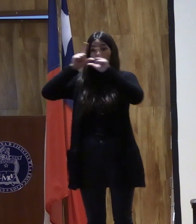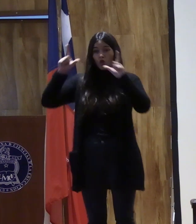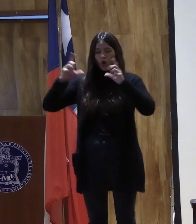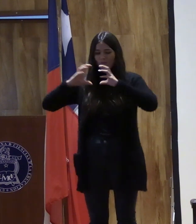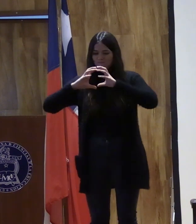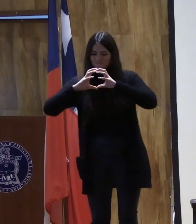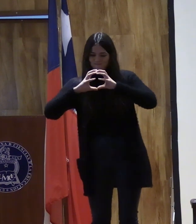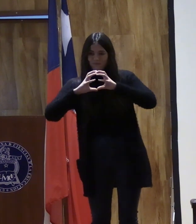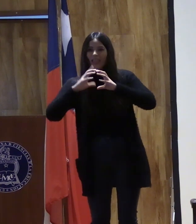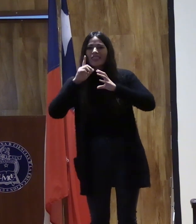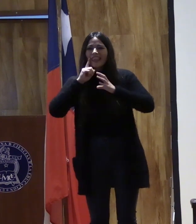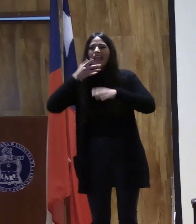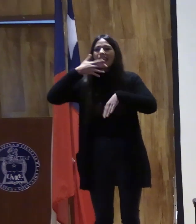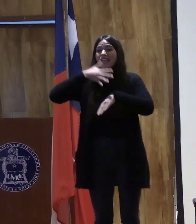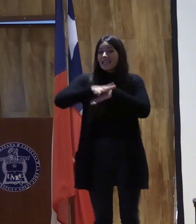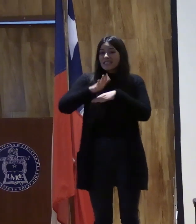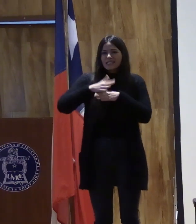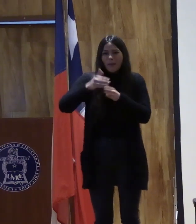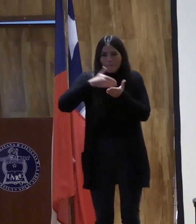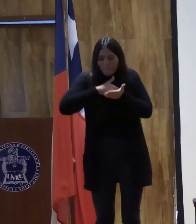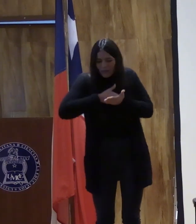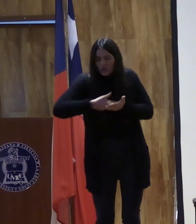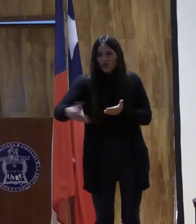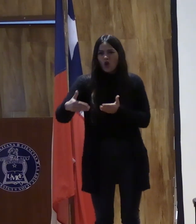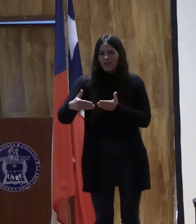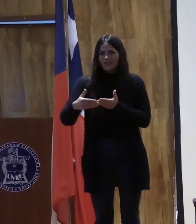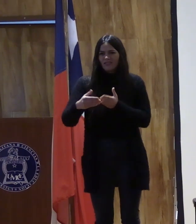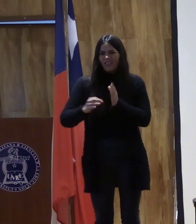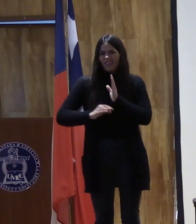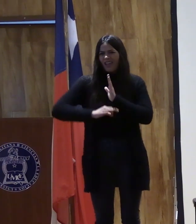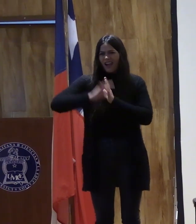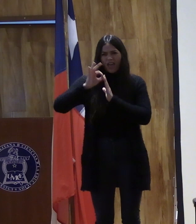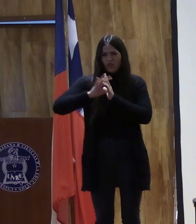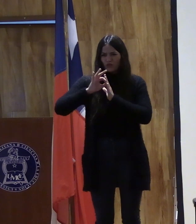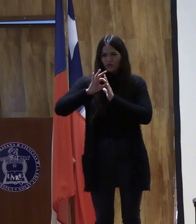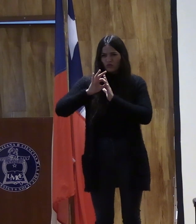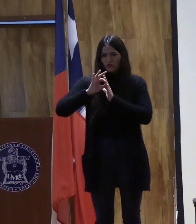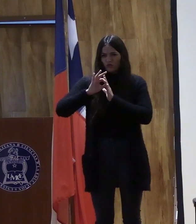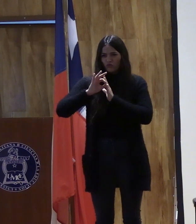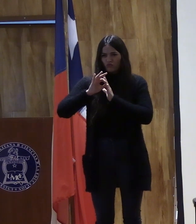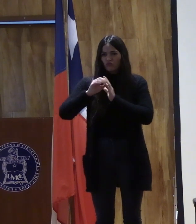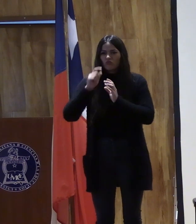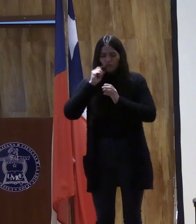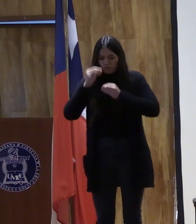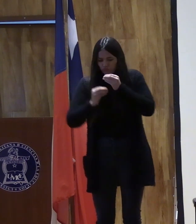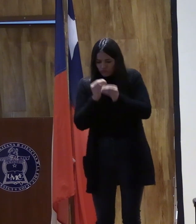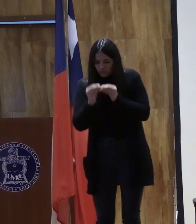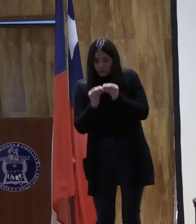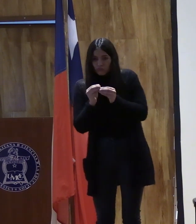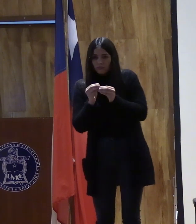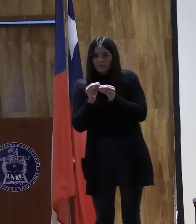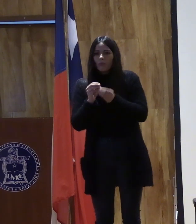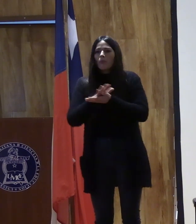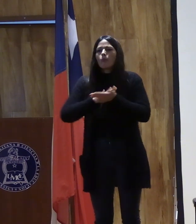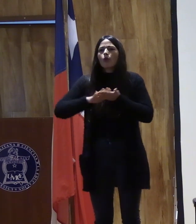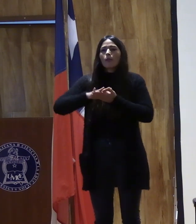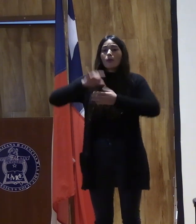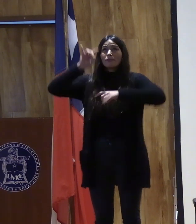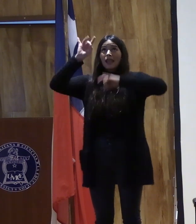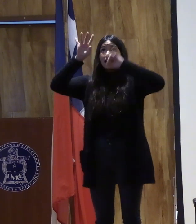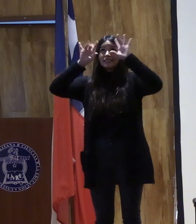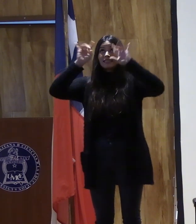centro tiene 15 millones de grados y tiene ahí un tremendo motor andando. Y las estrellas